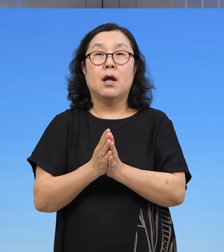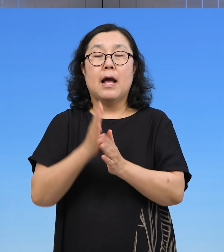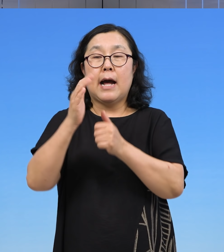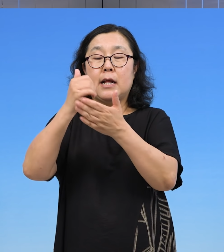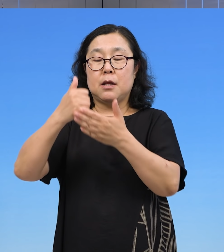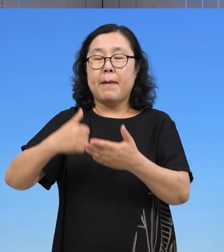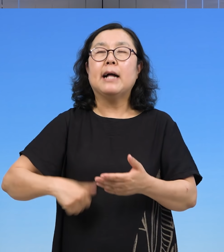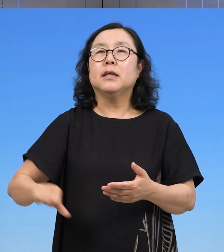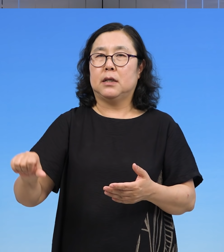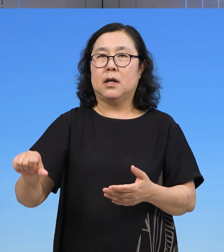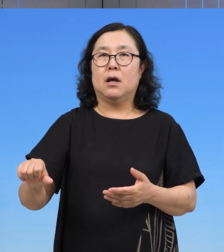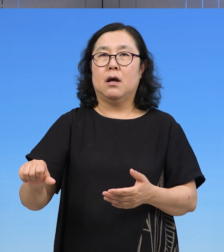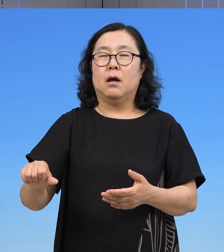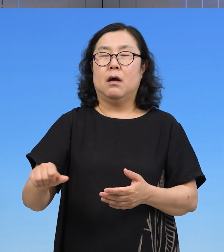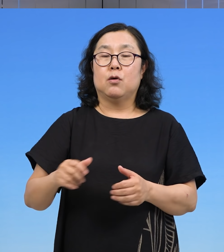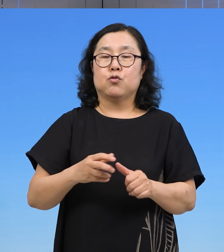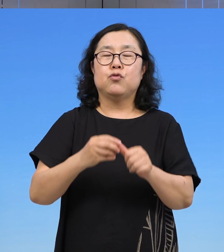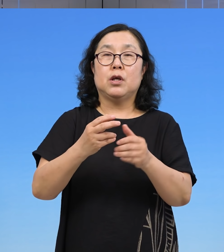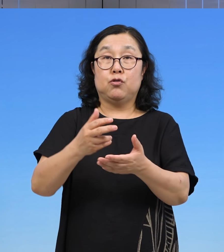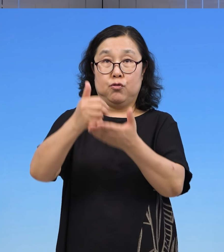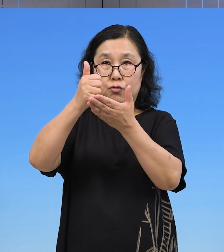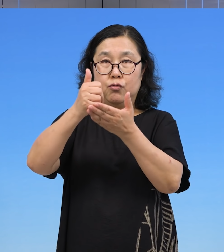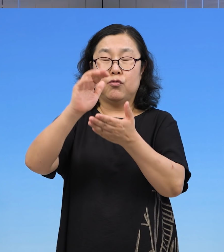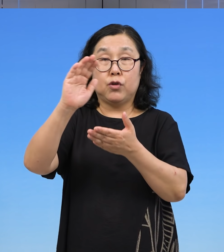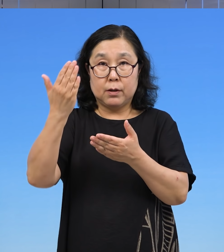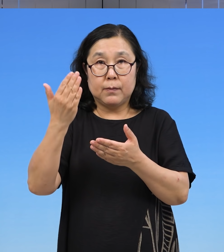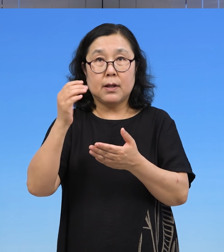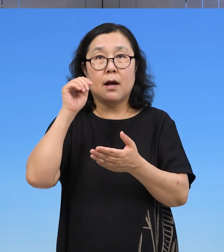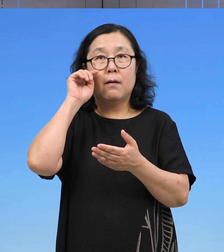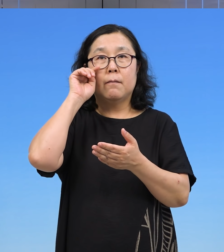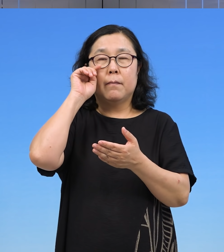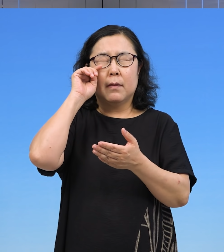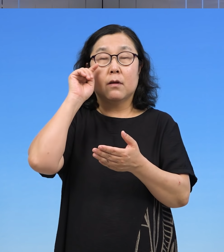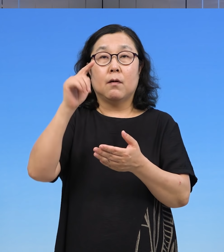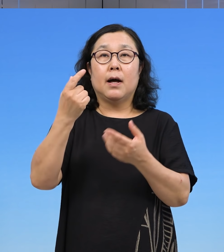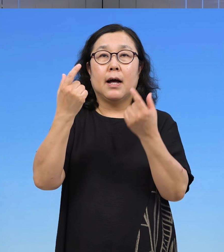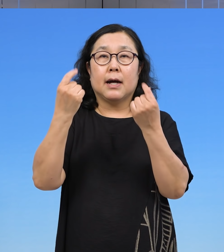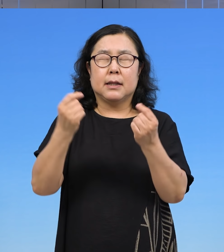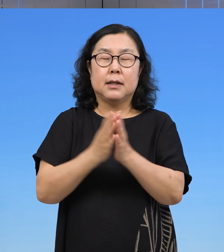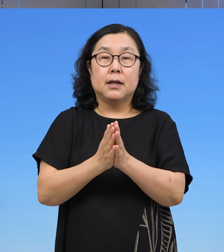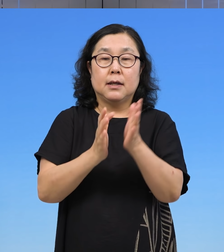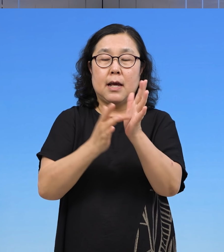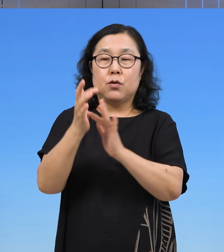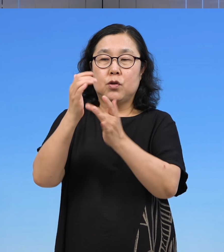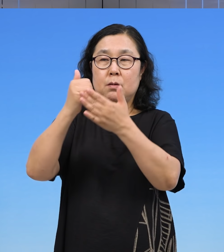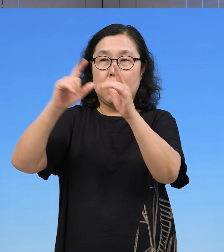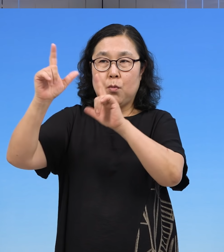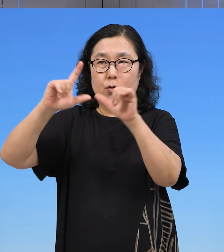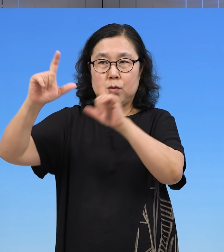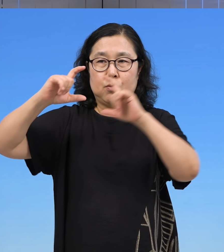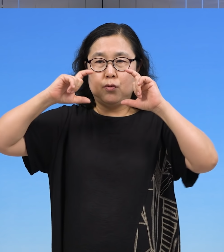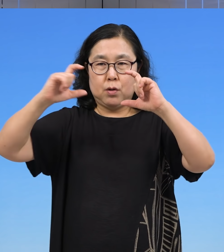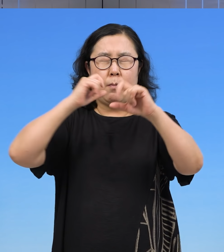하나님의 아들 메시야 그런 자기 정체성을 선포해야 되고 우리는요